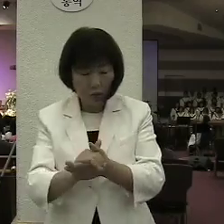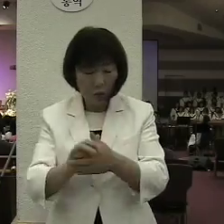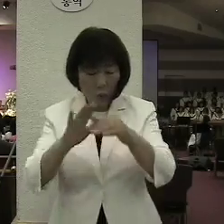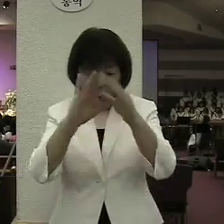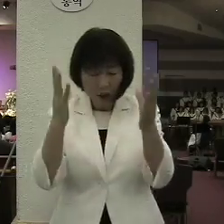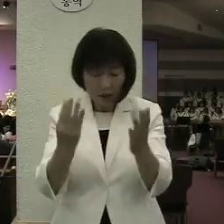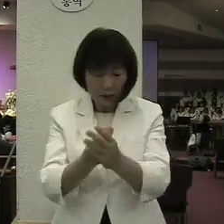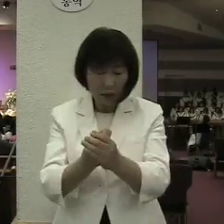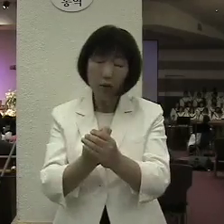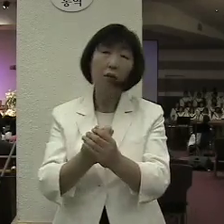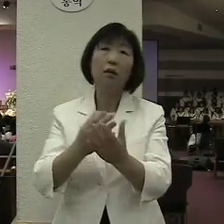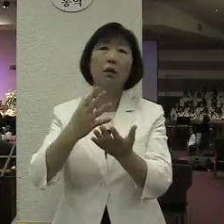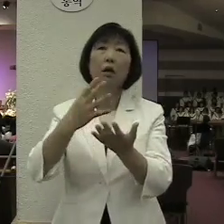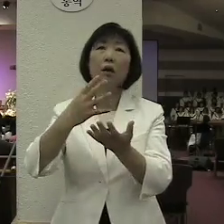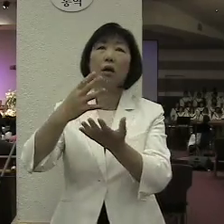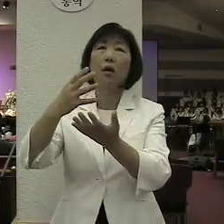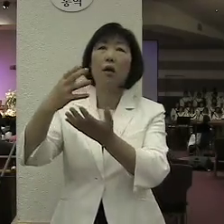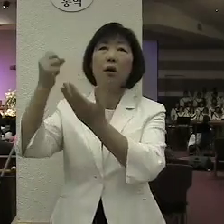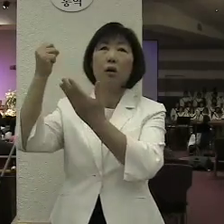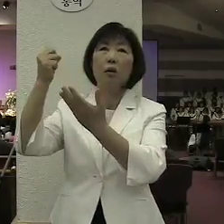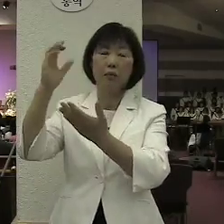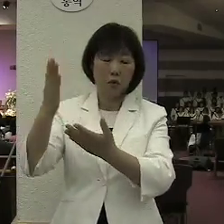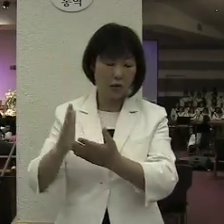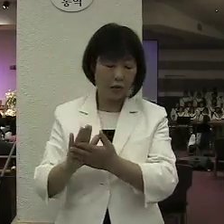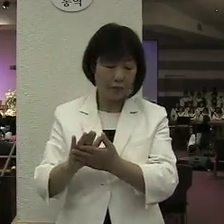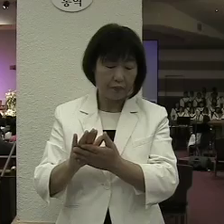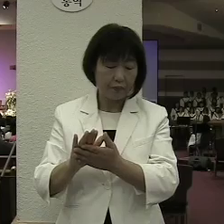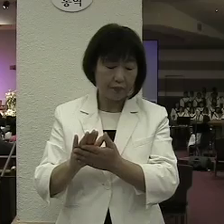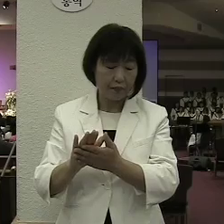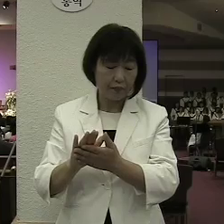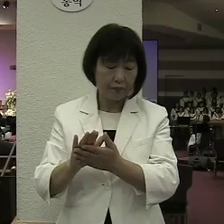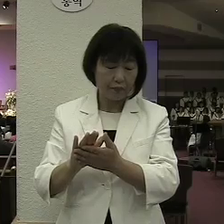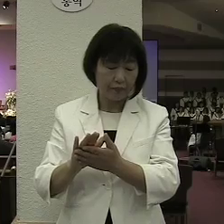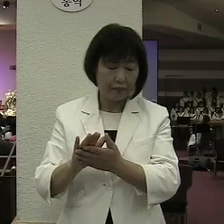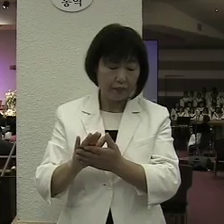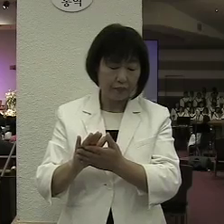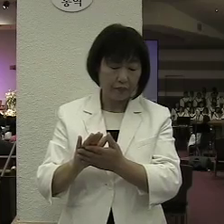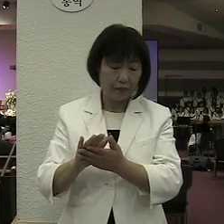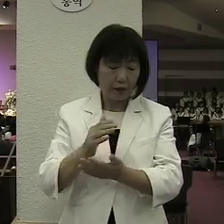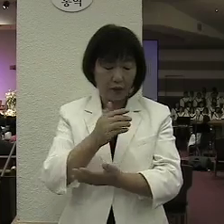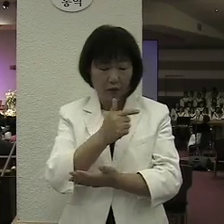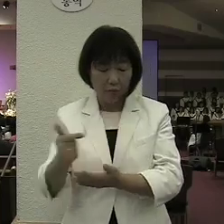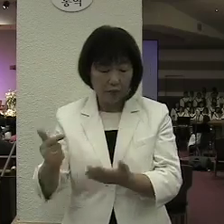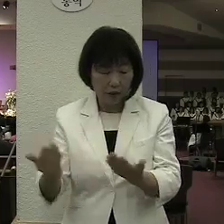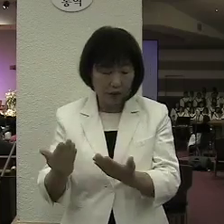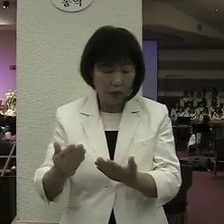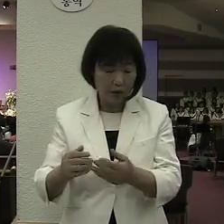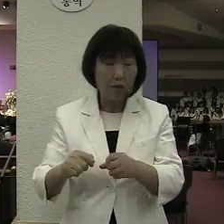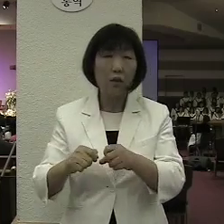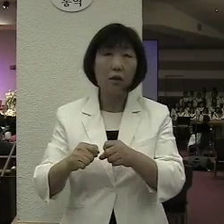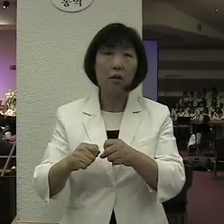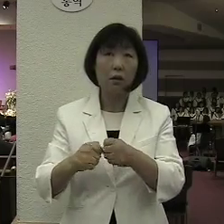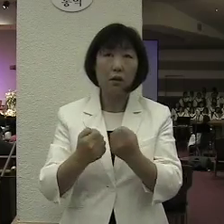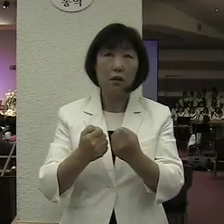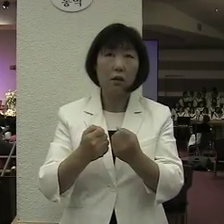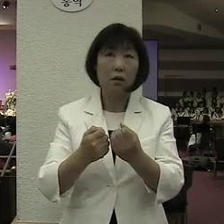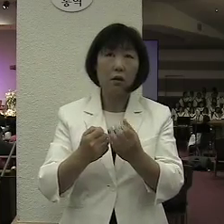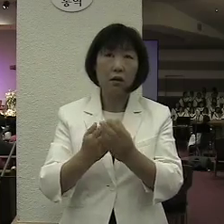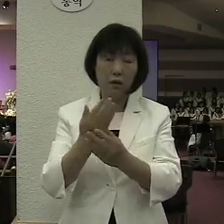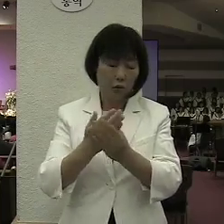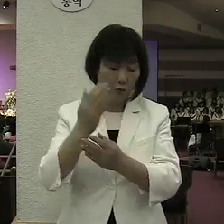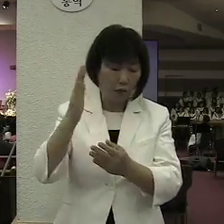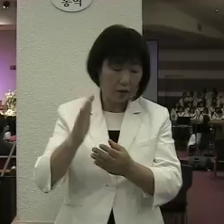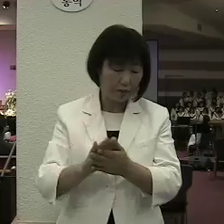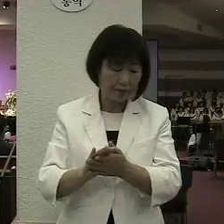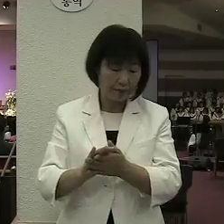순간 하나님의 백성들이 그 앞에 엎드려서, 근데 하나님의 구원받은 백성들과 천군 천사들이